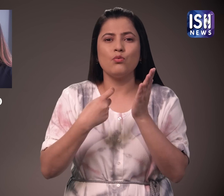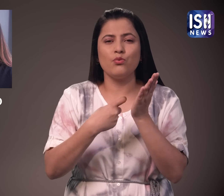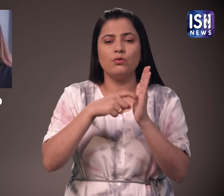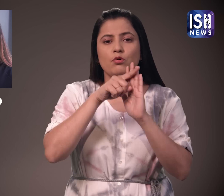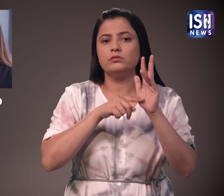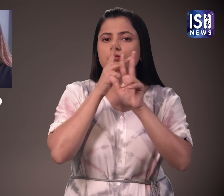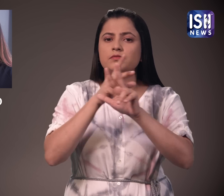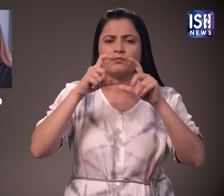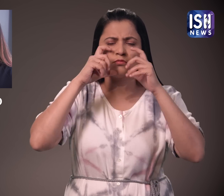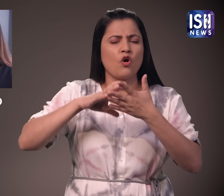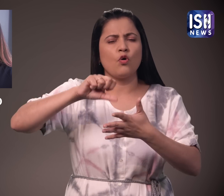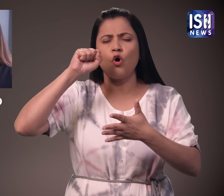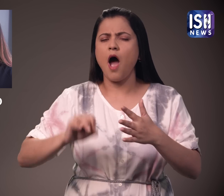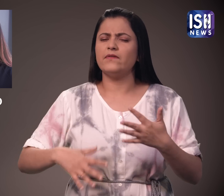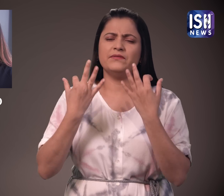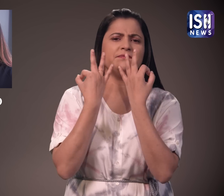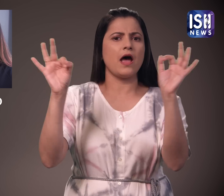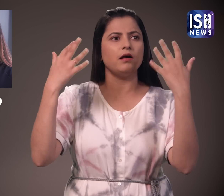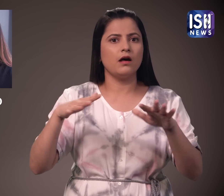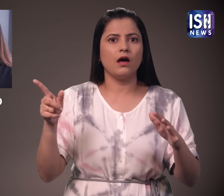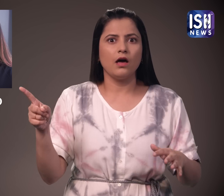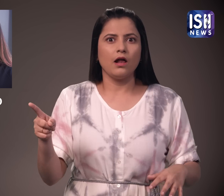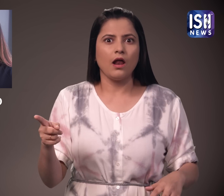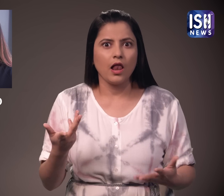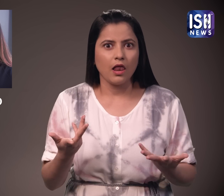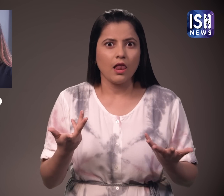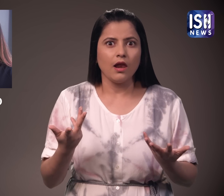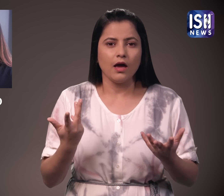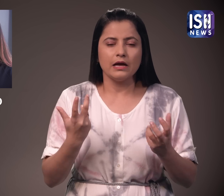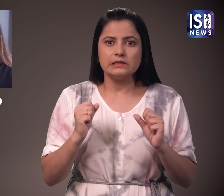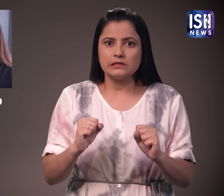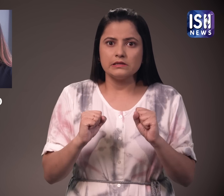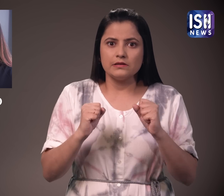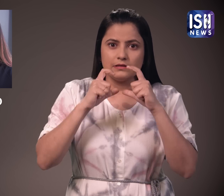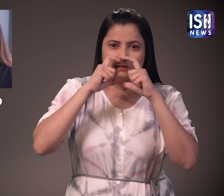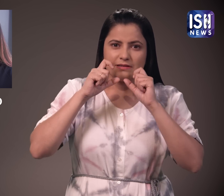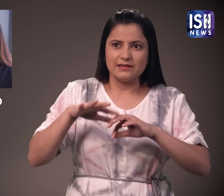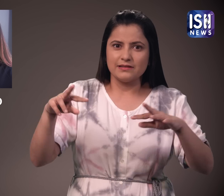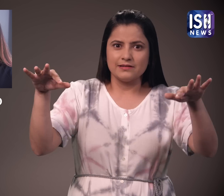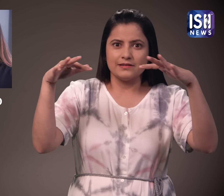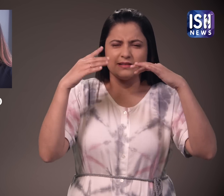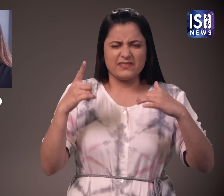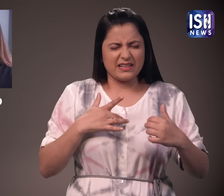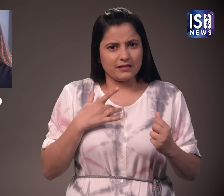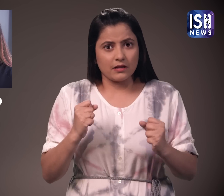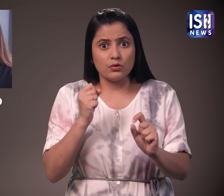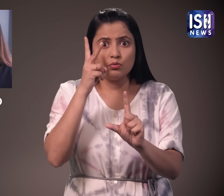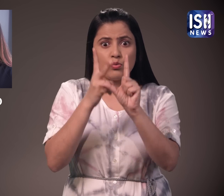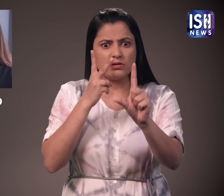मास्क पहनने की अनिवर्यता हटा दी गई तो ब्रूकलिन को असाज मैसूस हुआ कि लोग उसे फिर से घुरेंगे वह दो साल तक